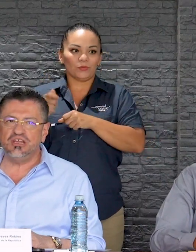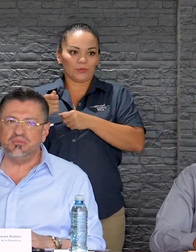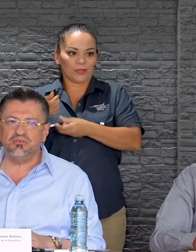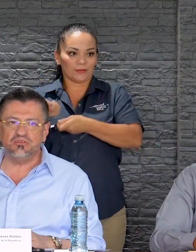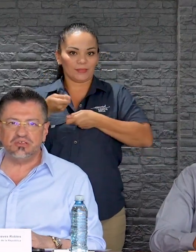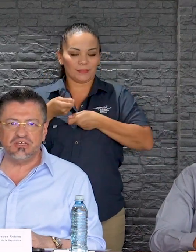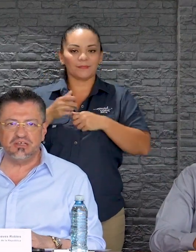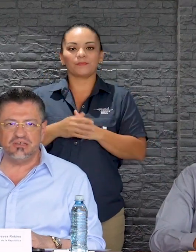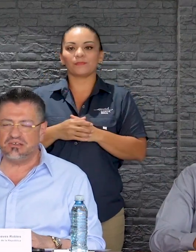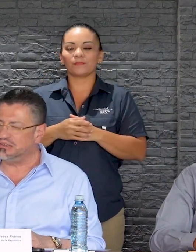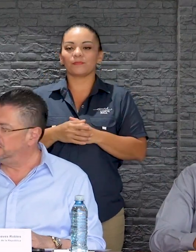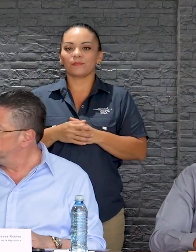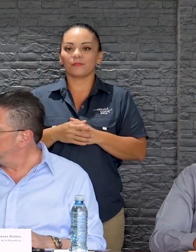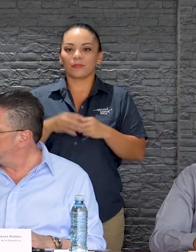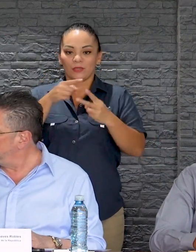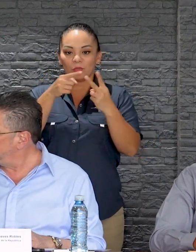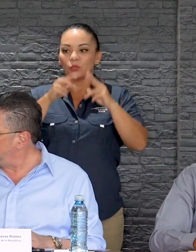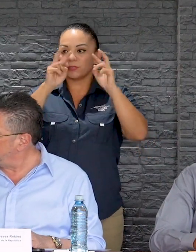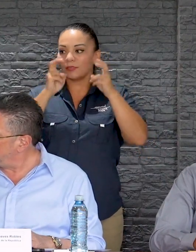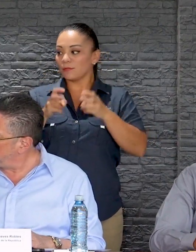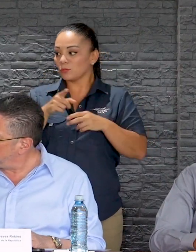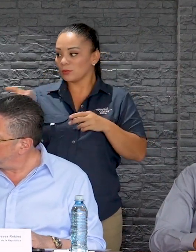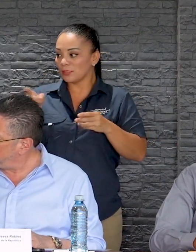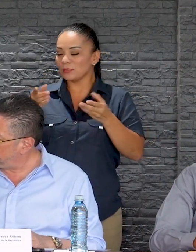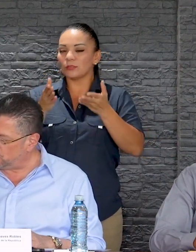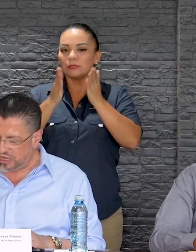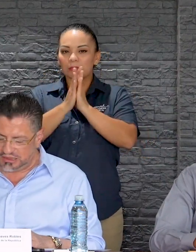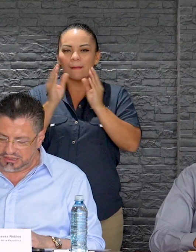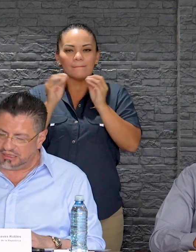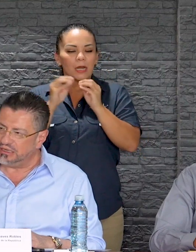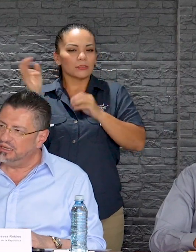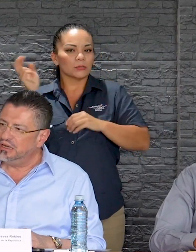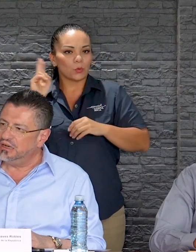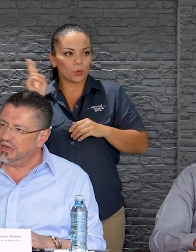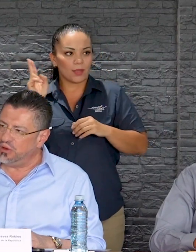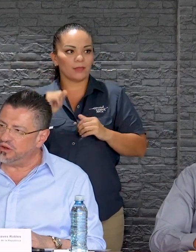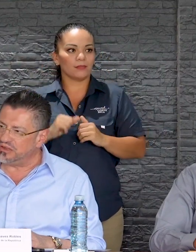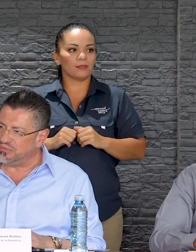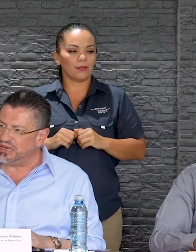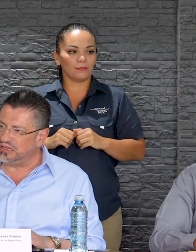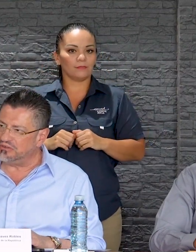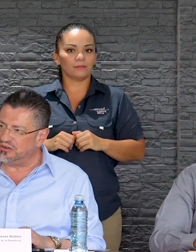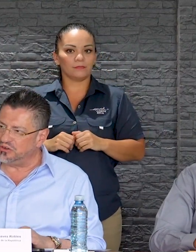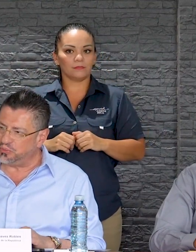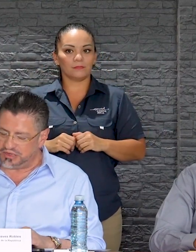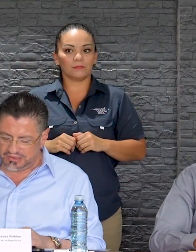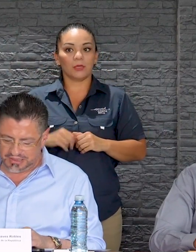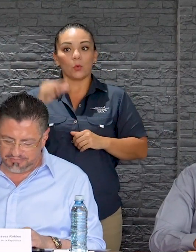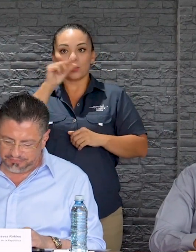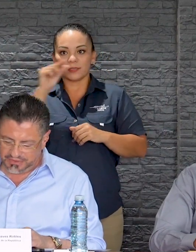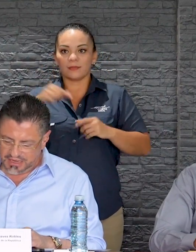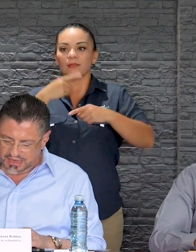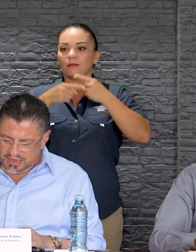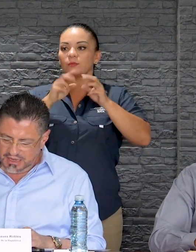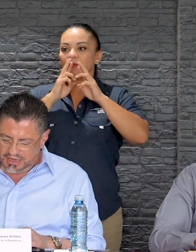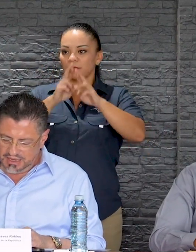Estos dos temas que ustedes solicitaron como lo más urgente, en una semana tendrán